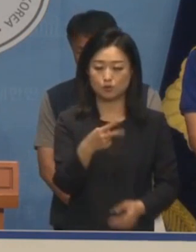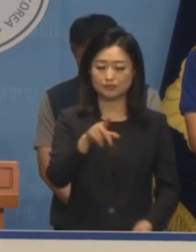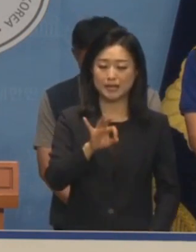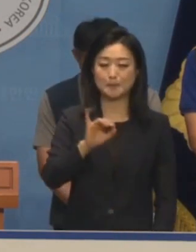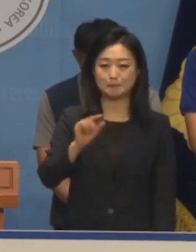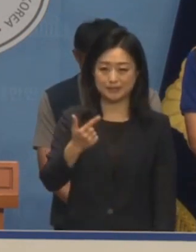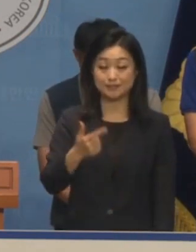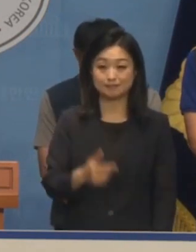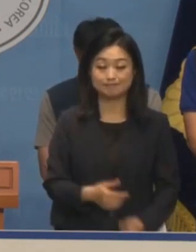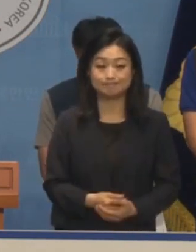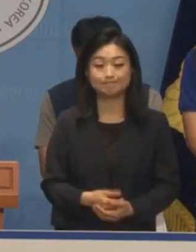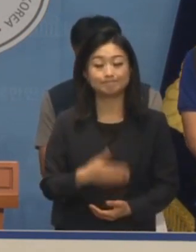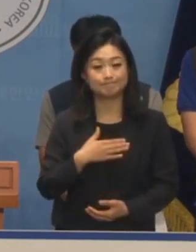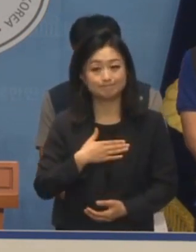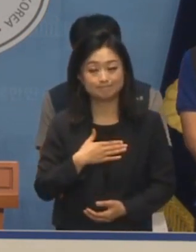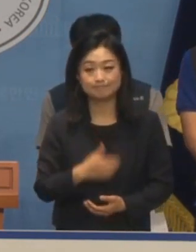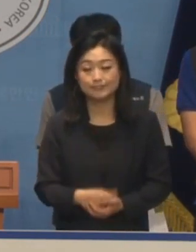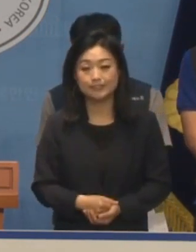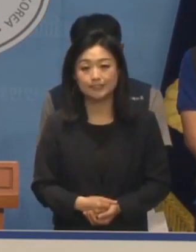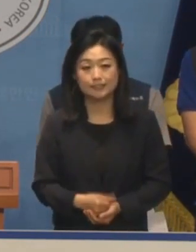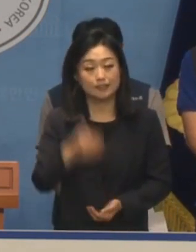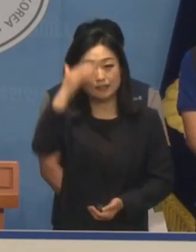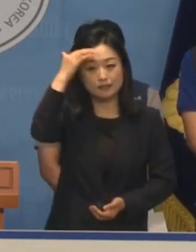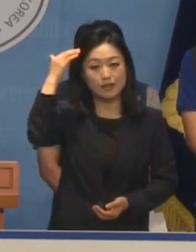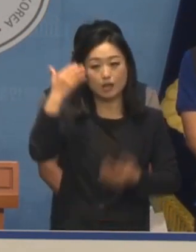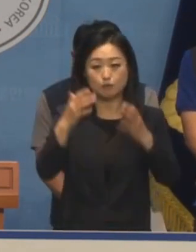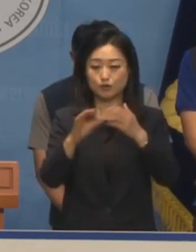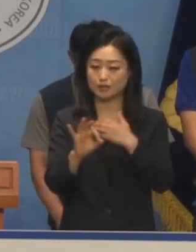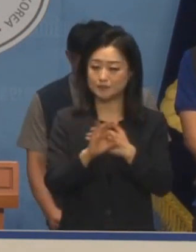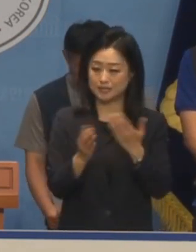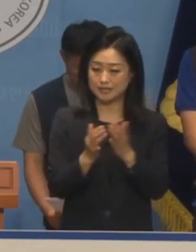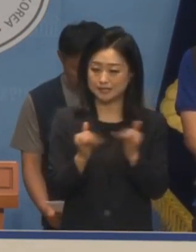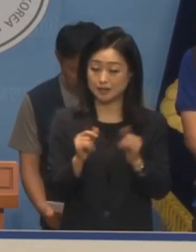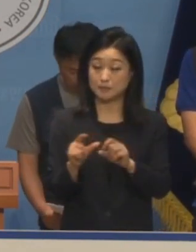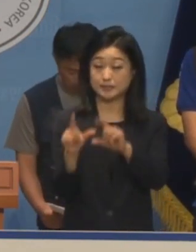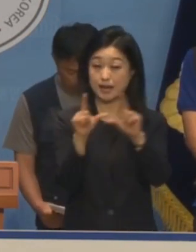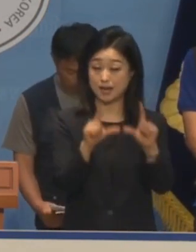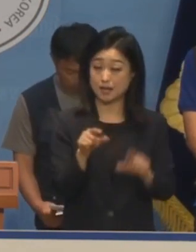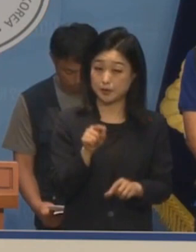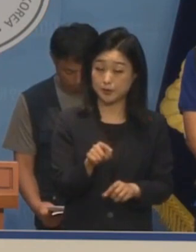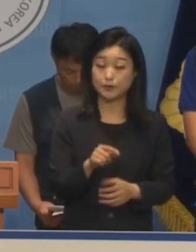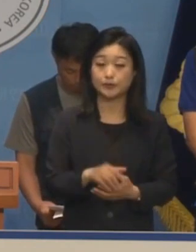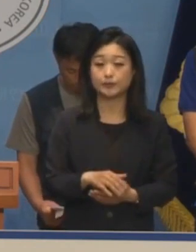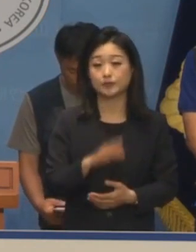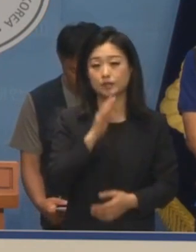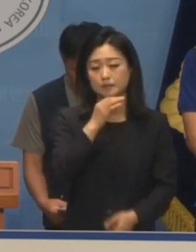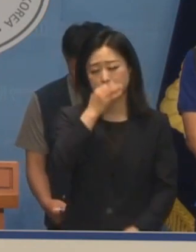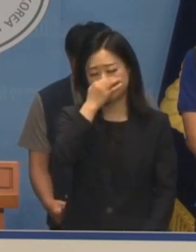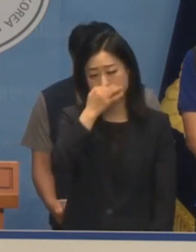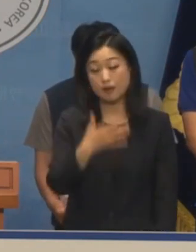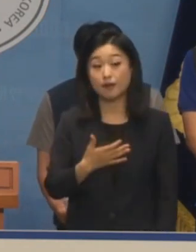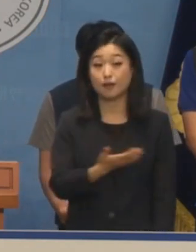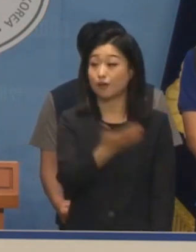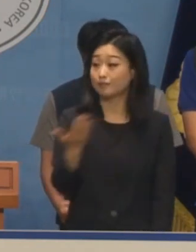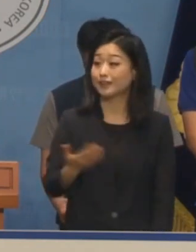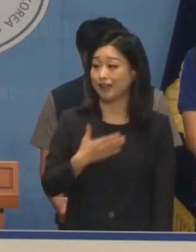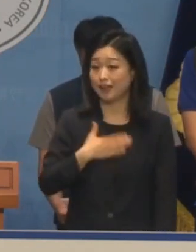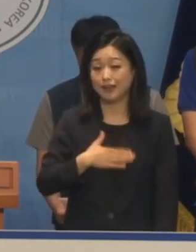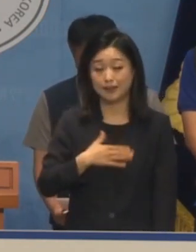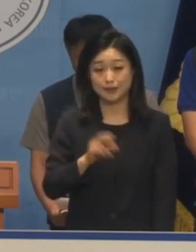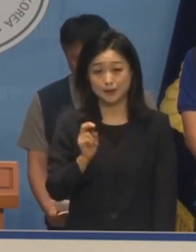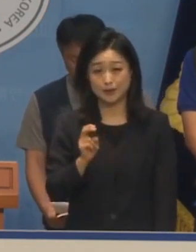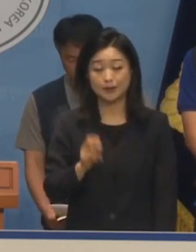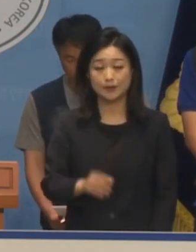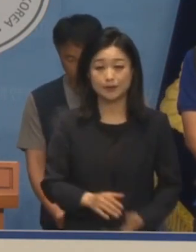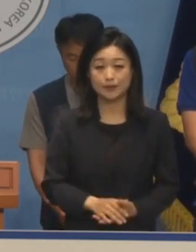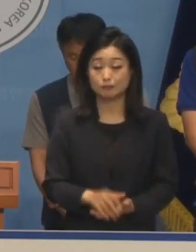먼저 그 대한민국에서 비정규직 노동자로 산다는 것이 얼마나 힘든 일인지 잘 알고 계실 거라 생각합니다